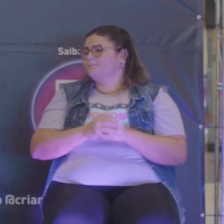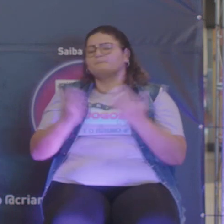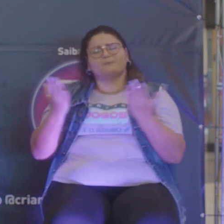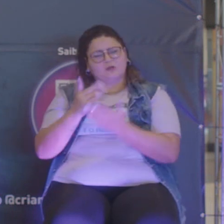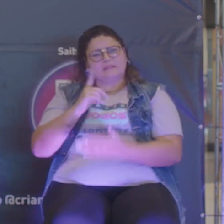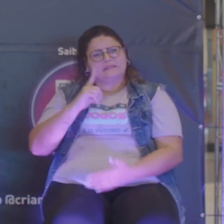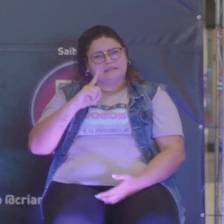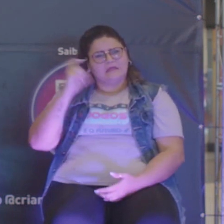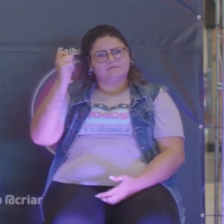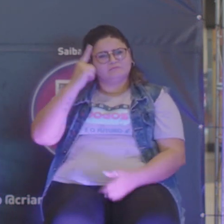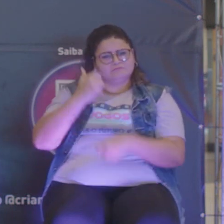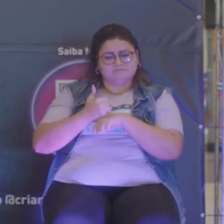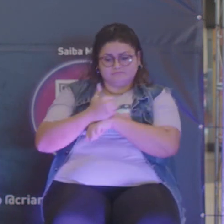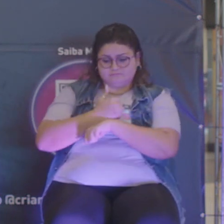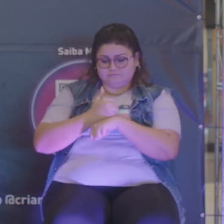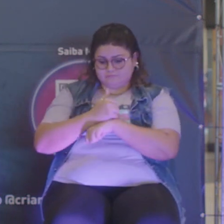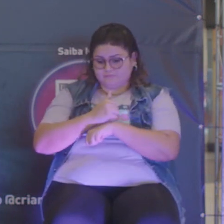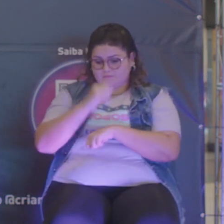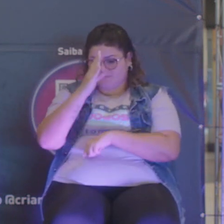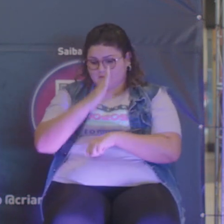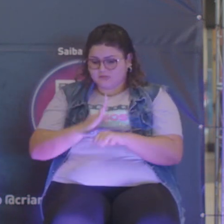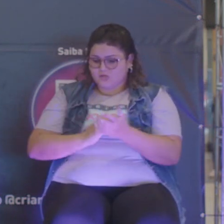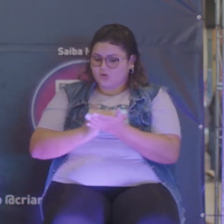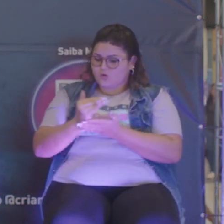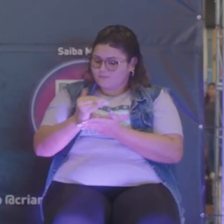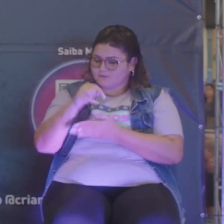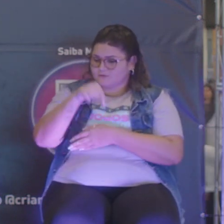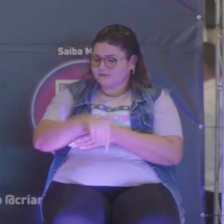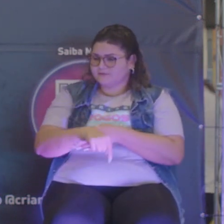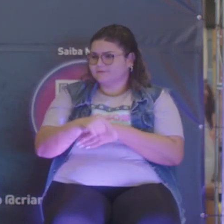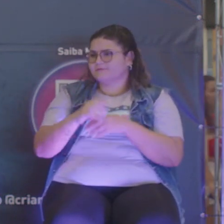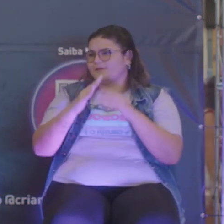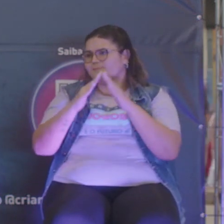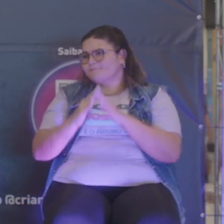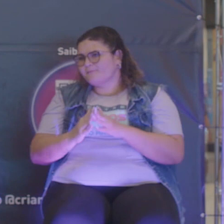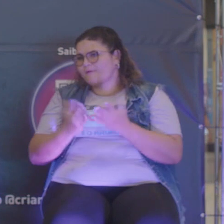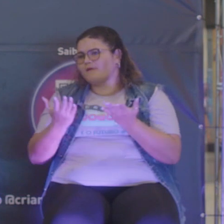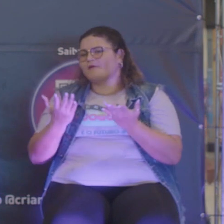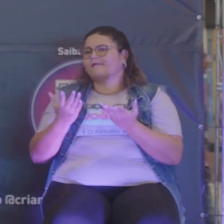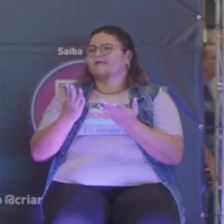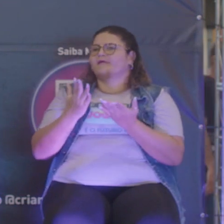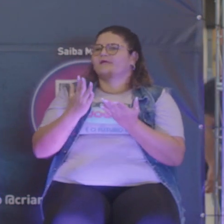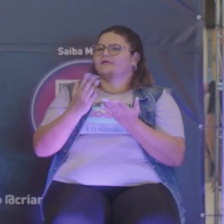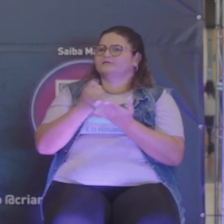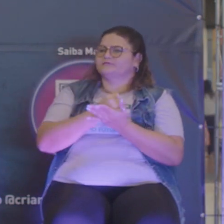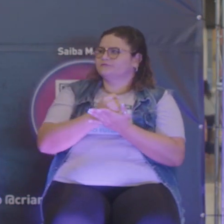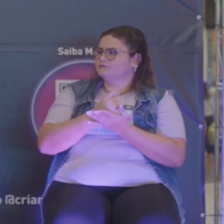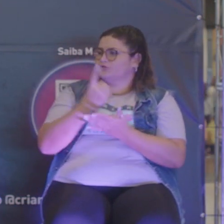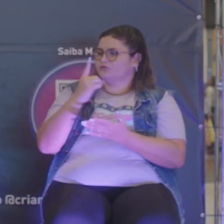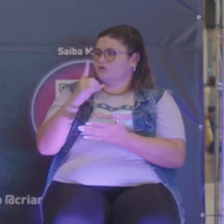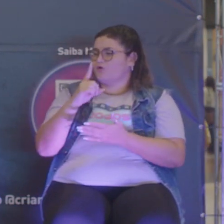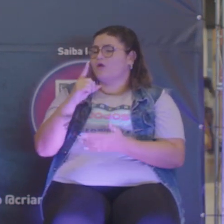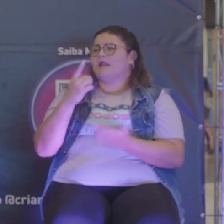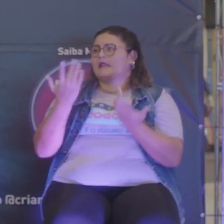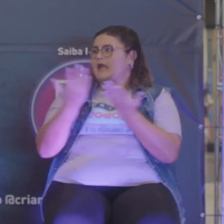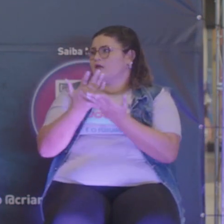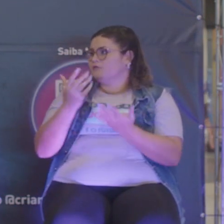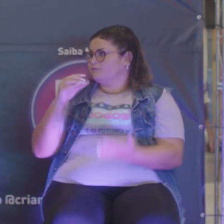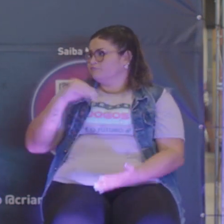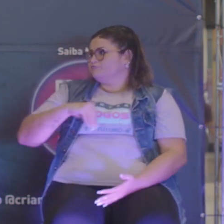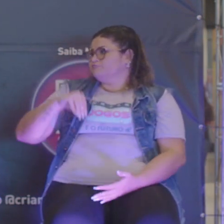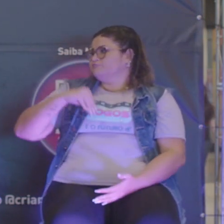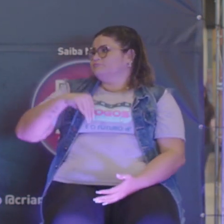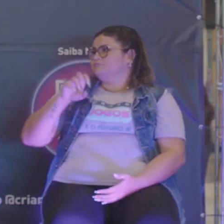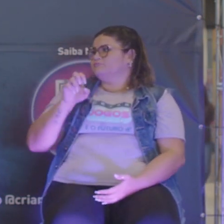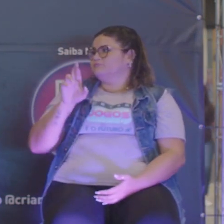talentos aqui, jogadores brasileiros que começaram na base, estão morando fora para jogar, ganhando em dólar, em euro, né? Que também já aumenta a